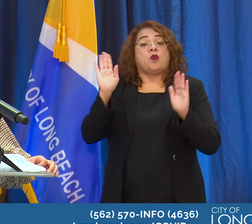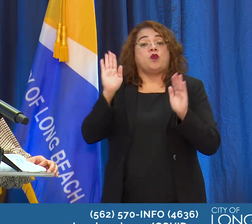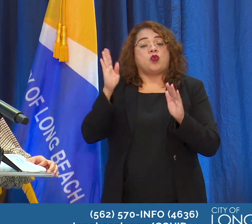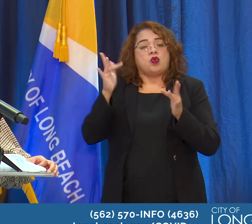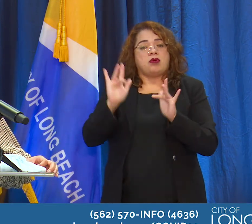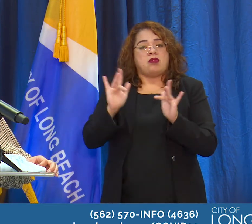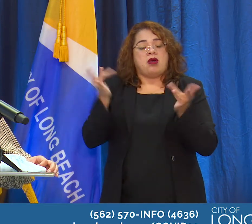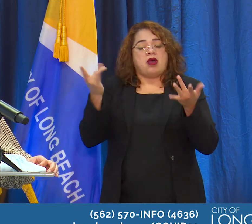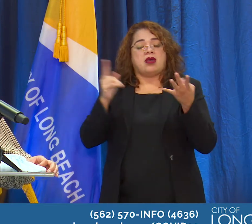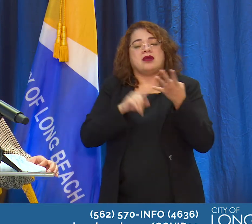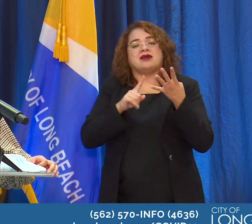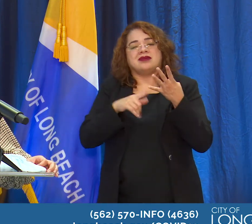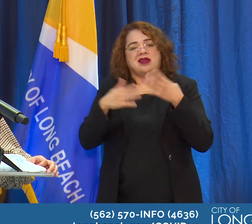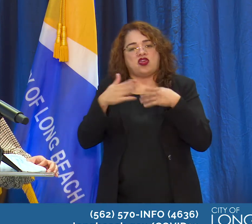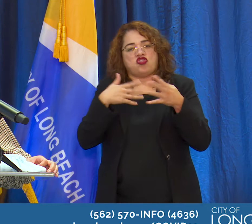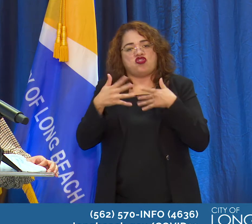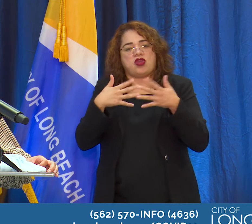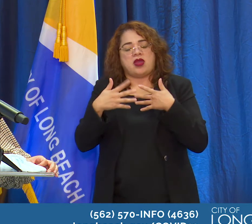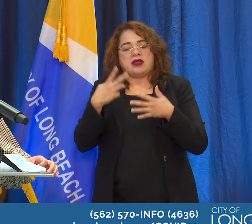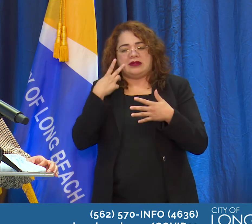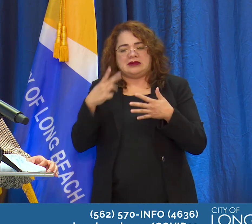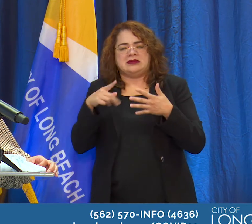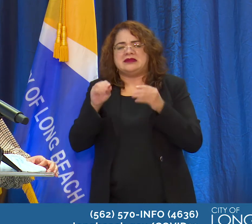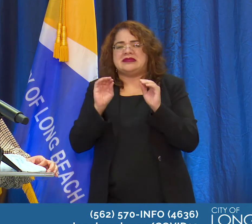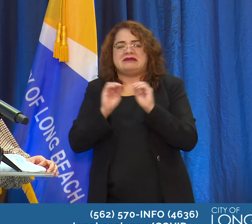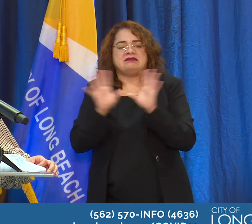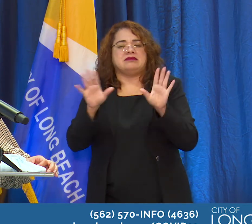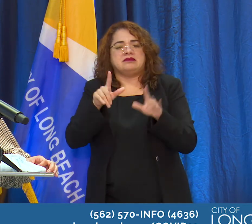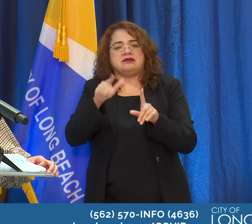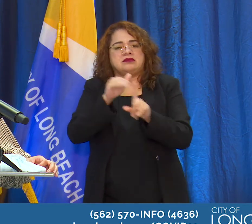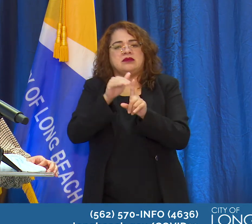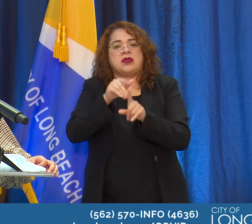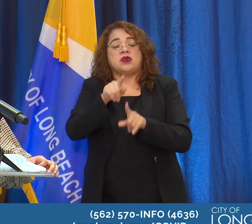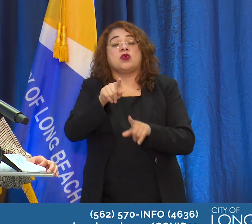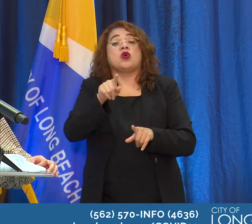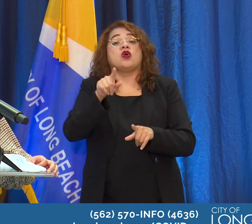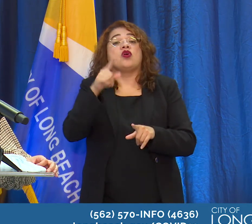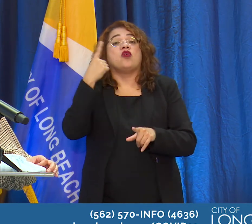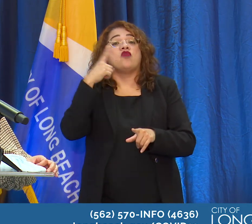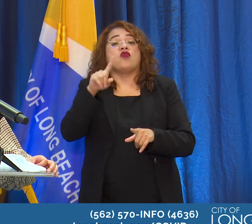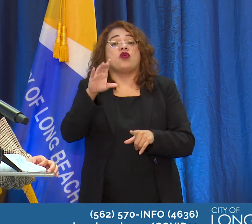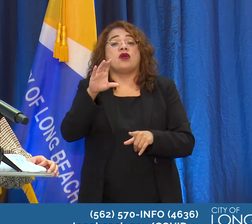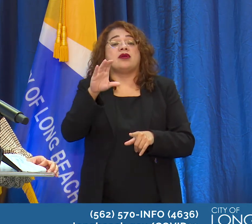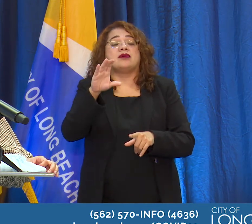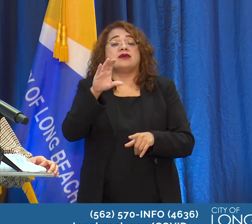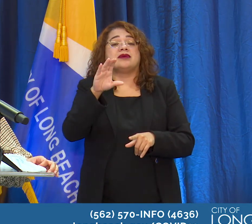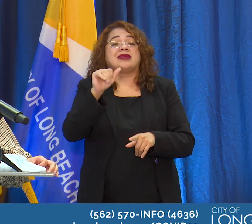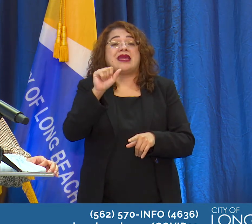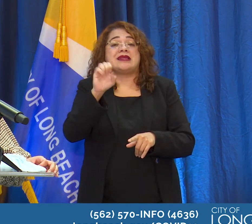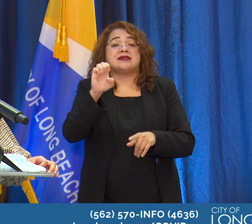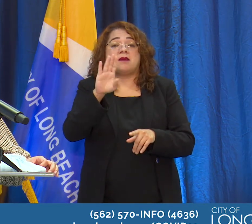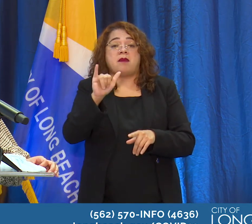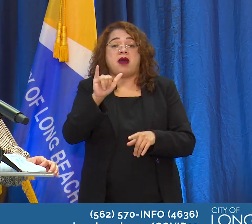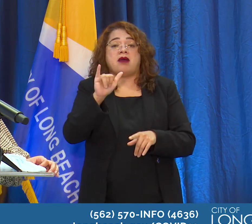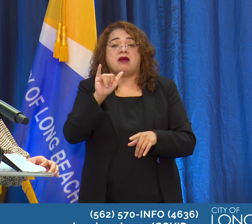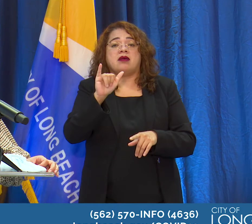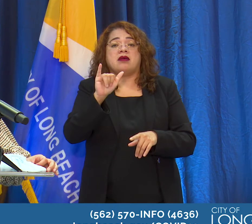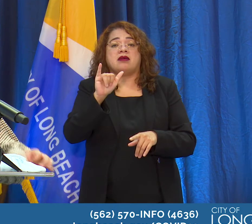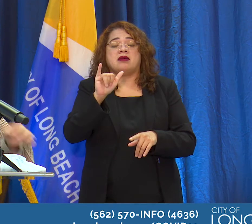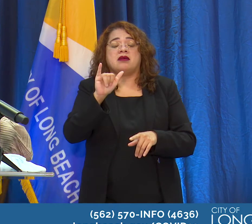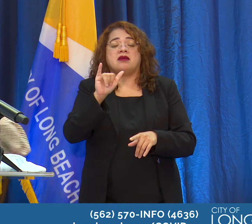y California en la línea azul oscura. Nuestra tasa de casos por 100,000